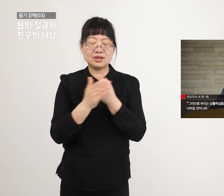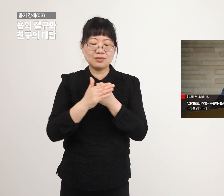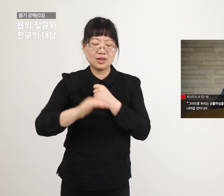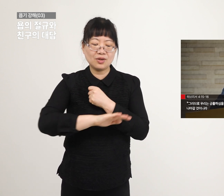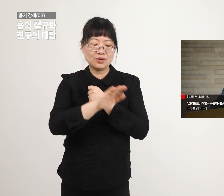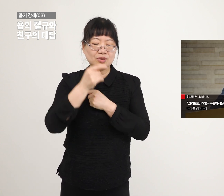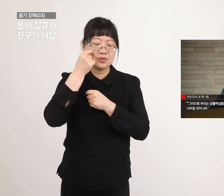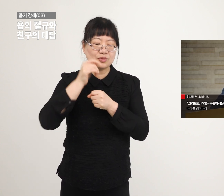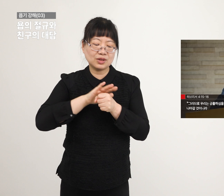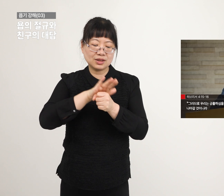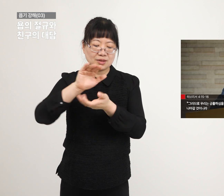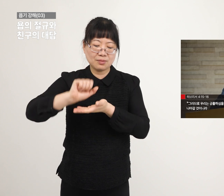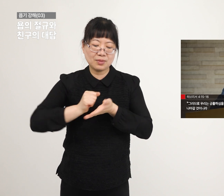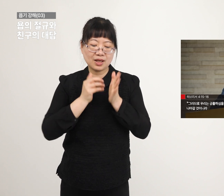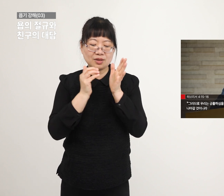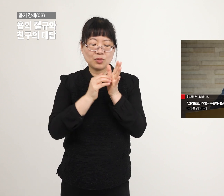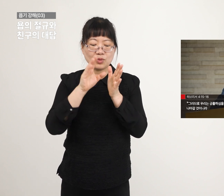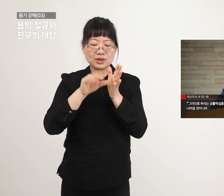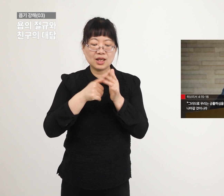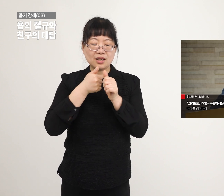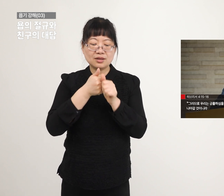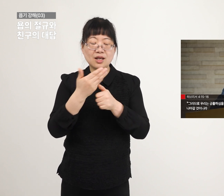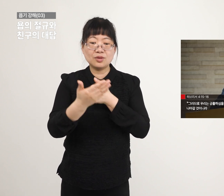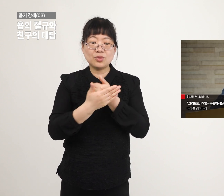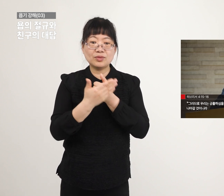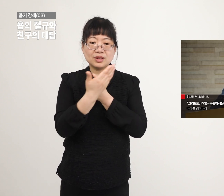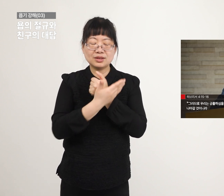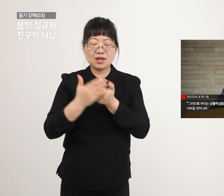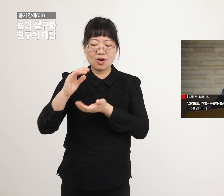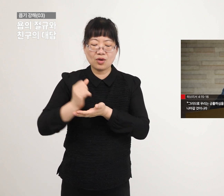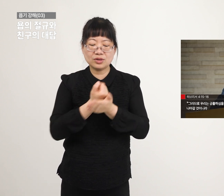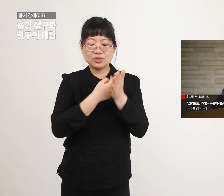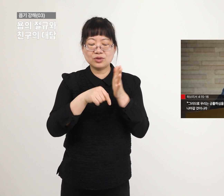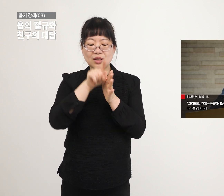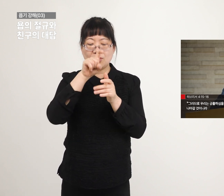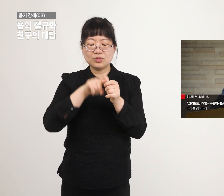우리는 긍휼하심을 받고 때를 따라 돕는 은혜를 얻기